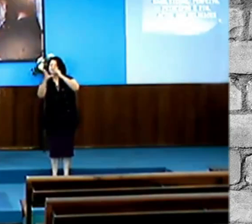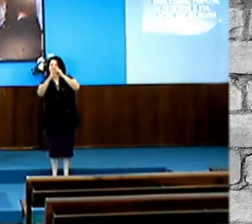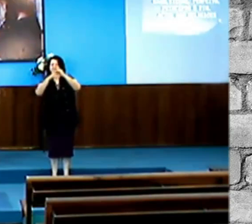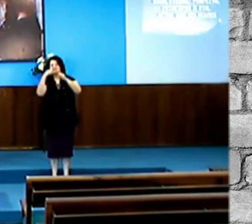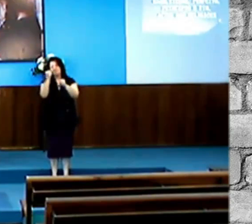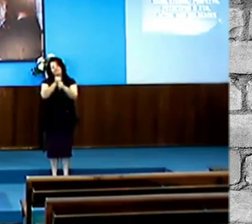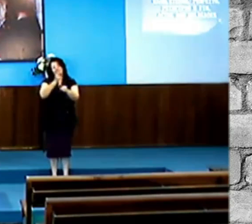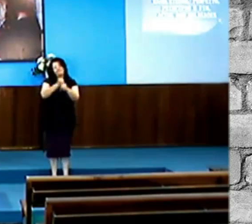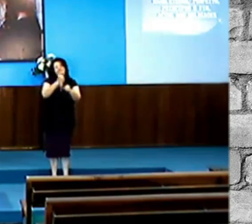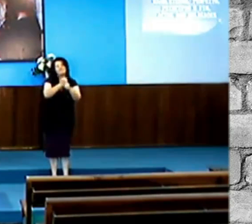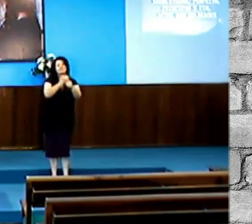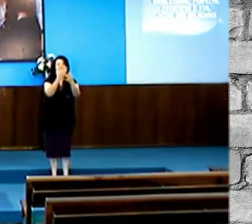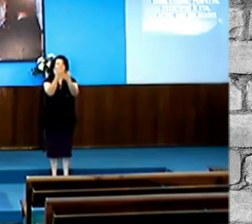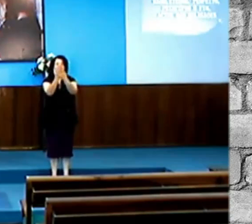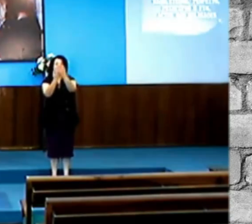templos feitos por